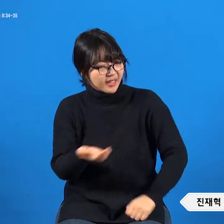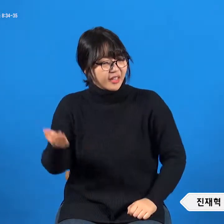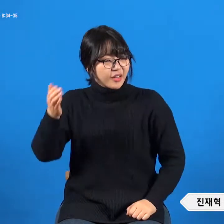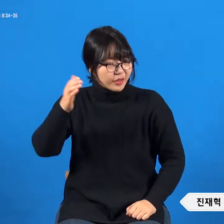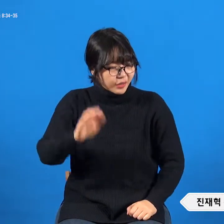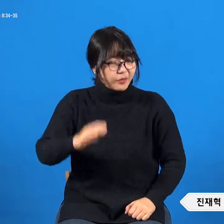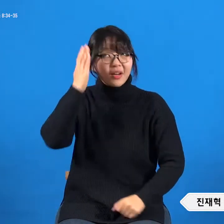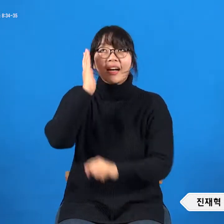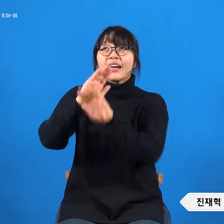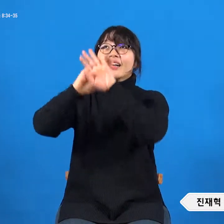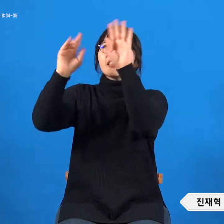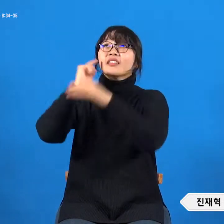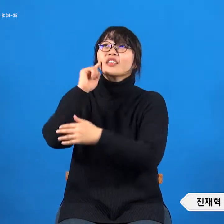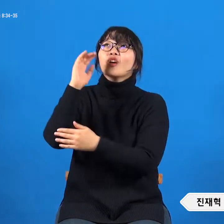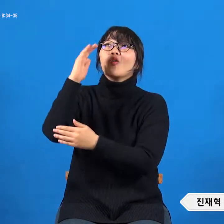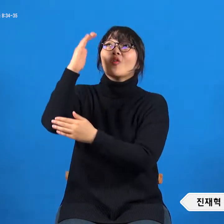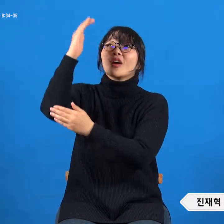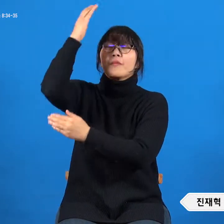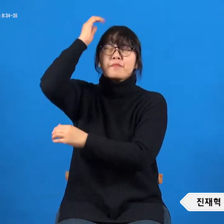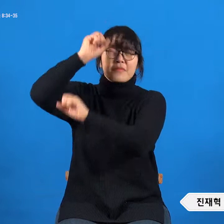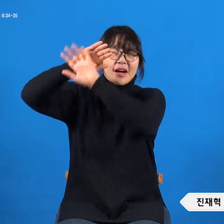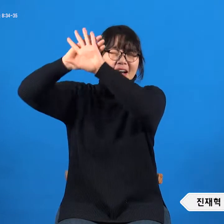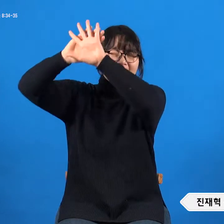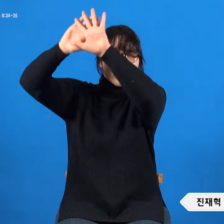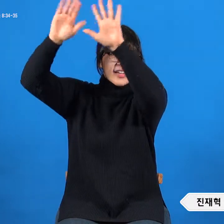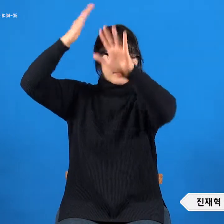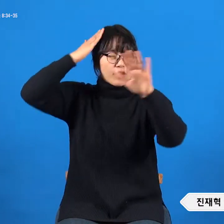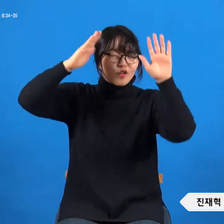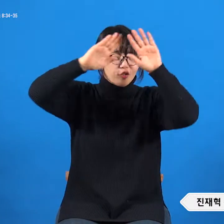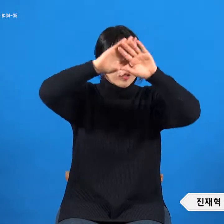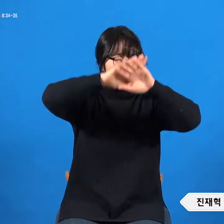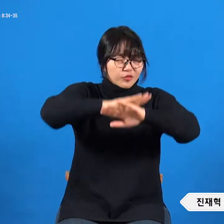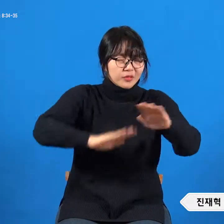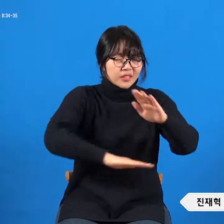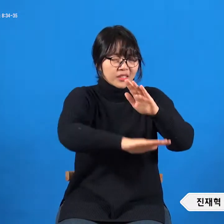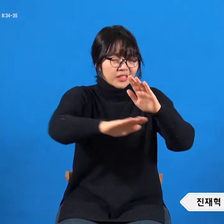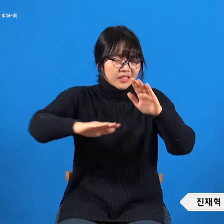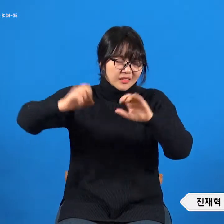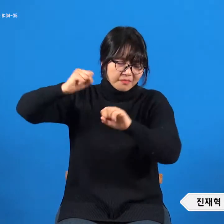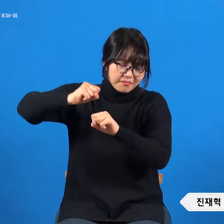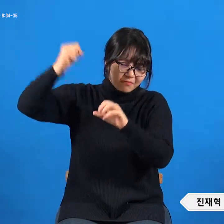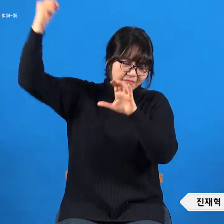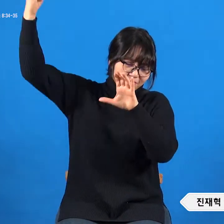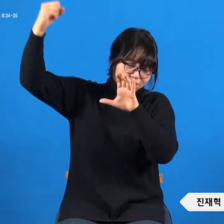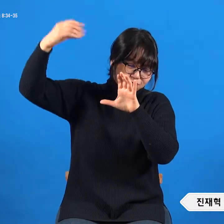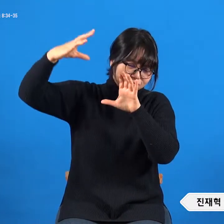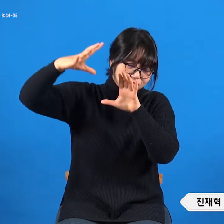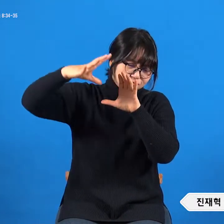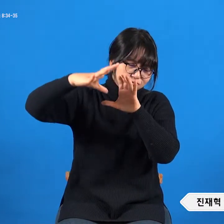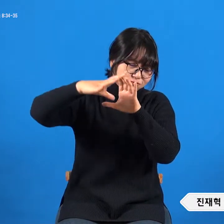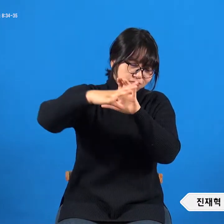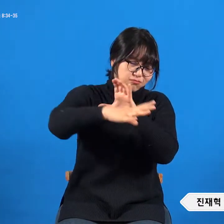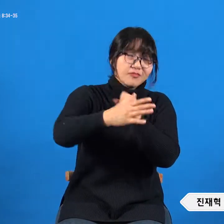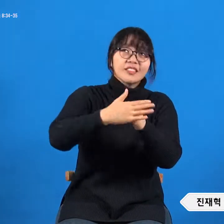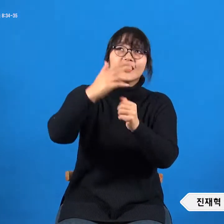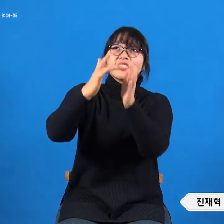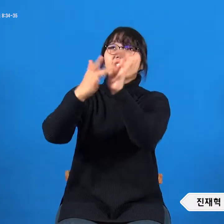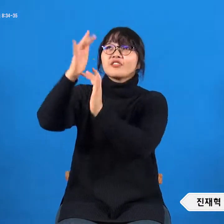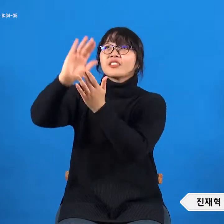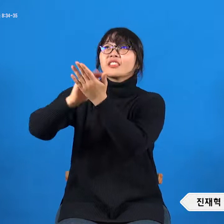밝음이 어두운 그늘 해치니 예수 공로 의지하여 항상